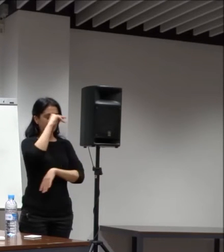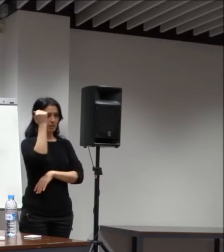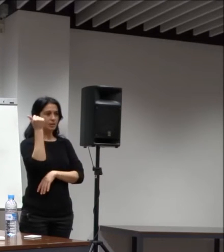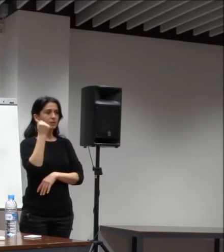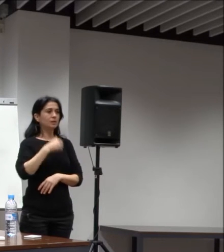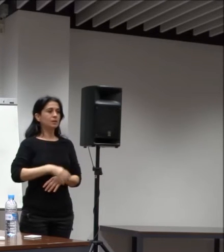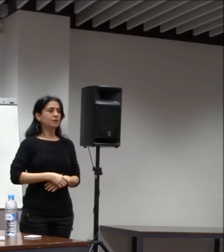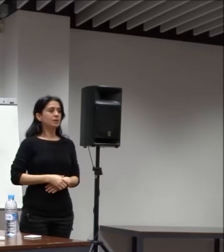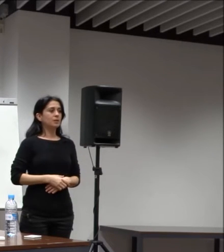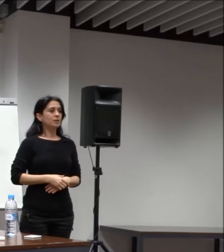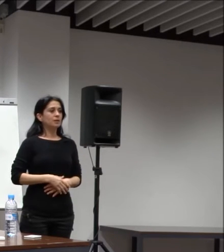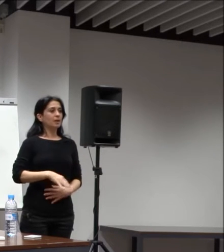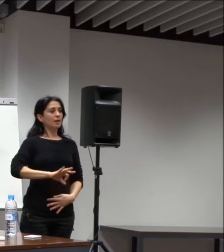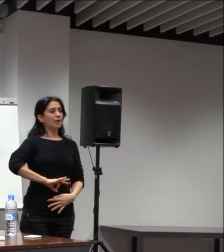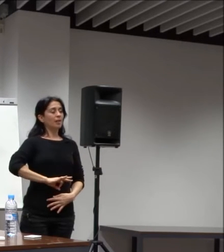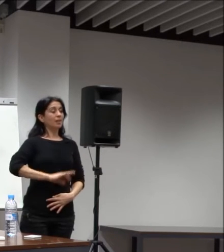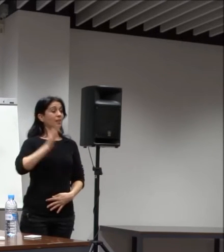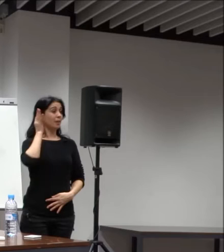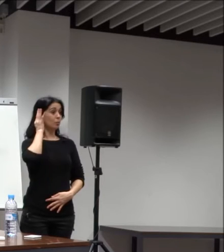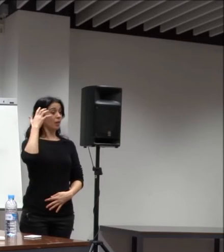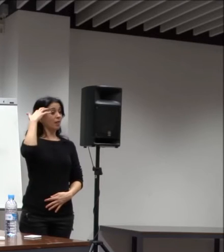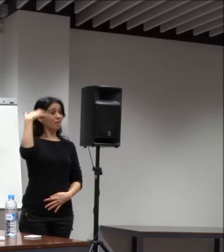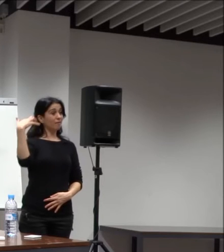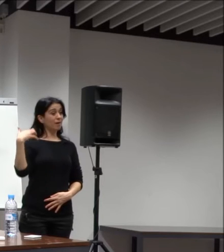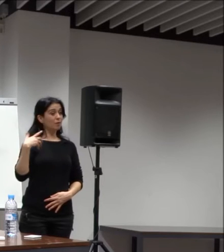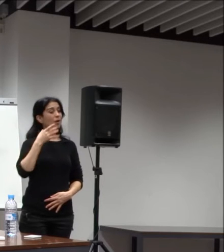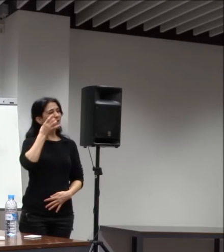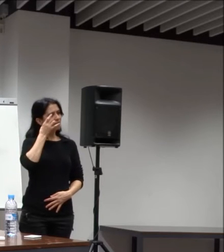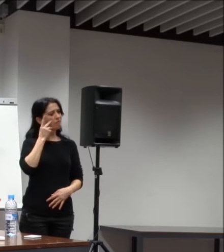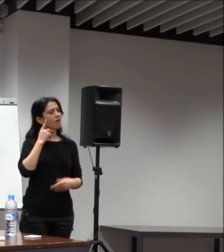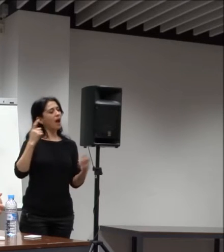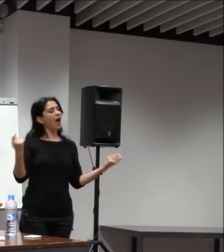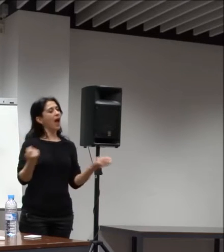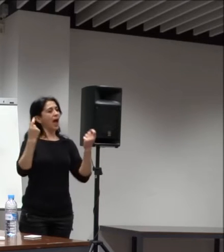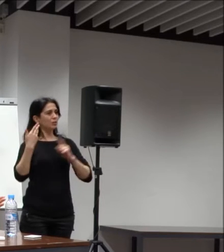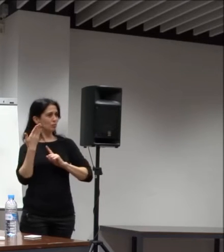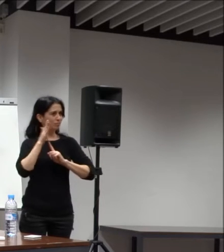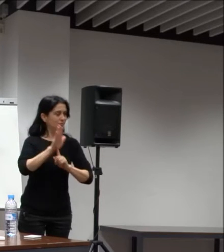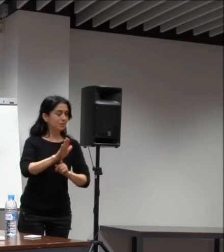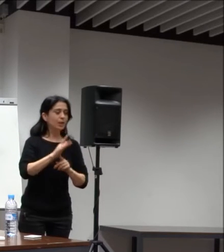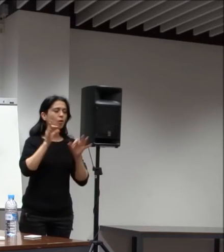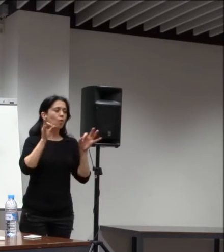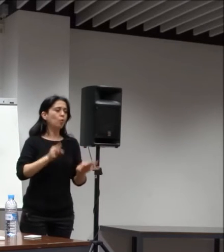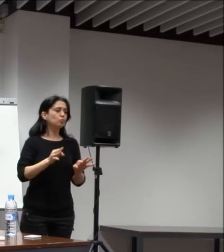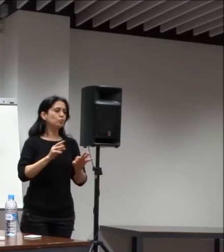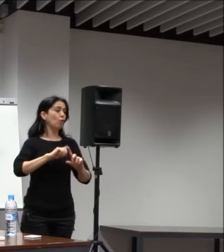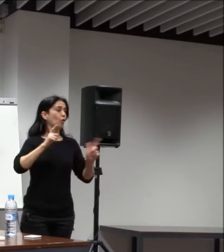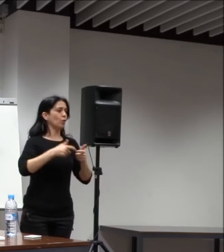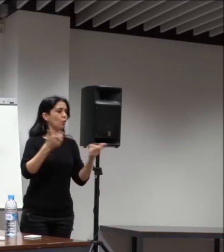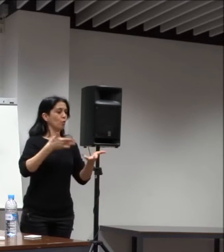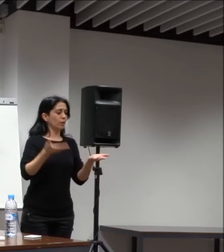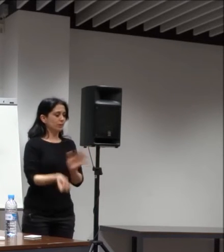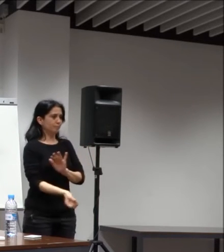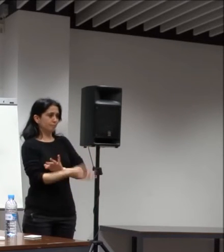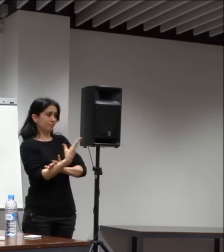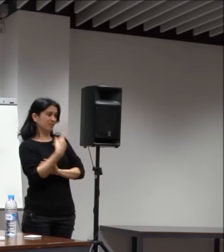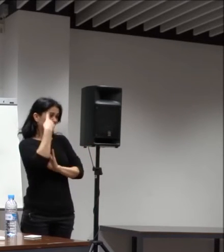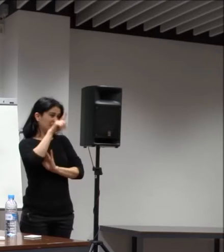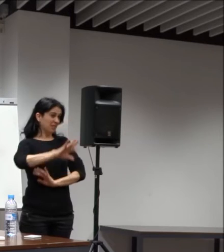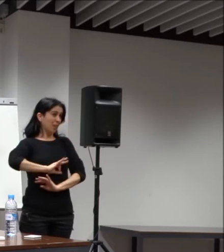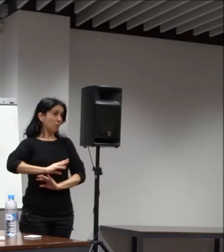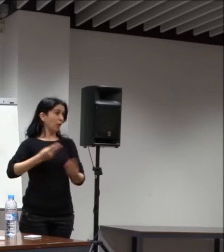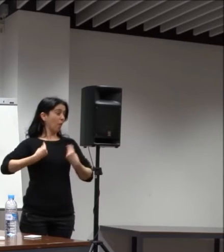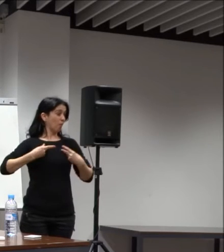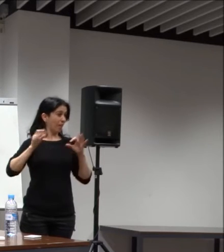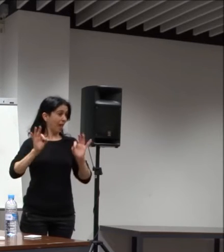excusar a nuestra diputada Fabiola Meco, que iba a presentar este acto, pero bueno, me ha salido una reunión de urgencia. Sabéis cómo es la vida de los diputados,